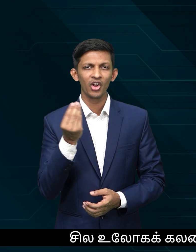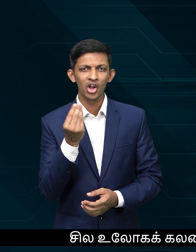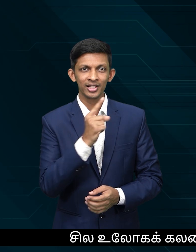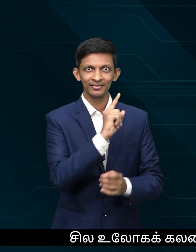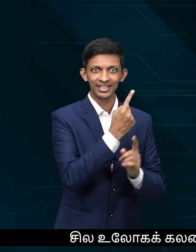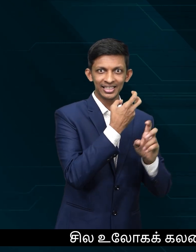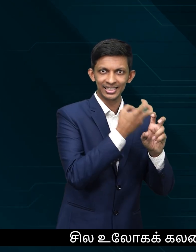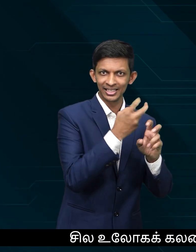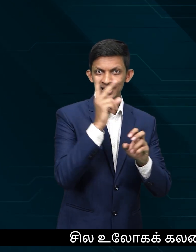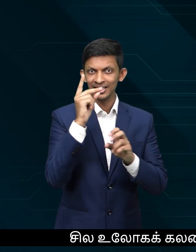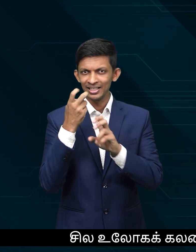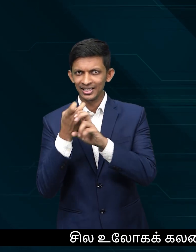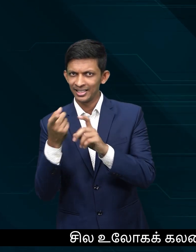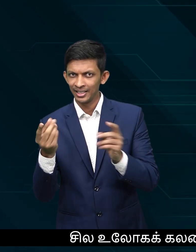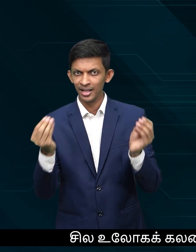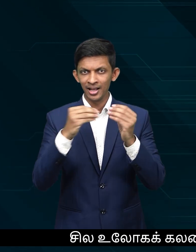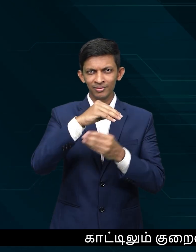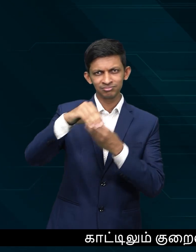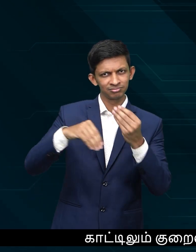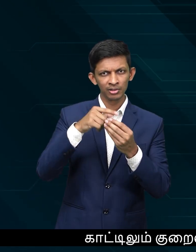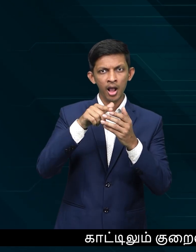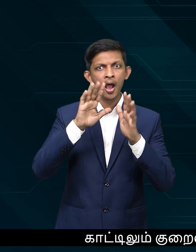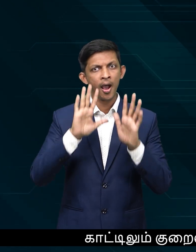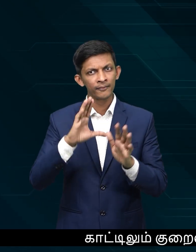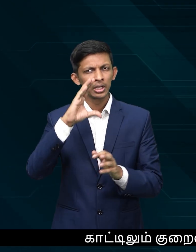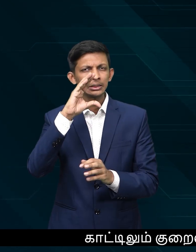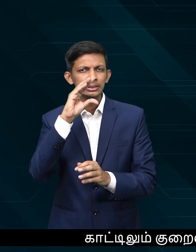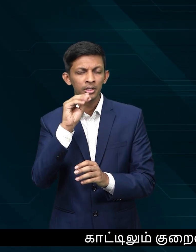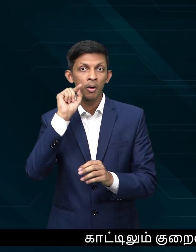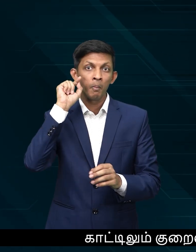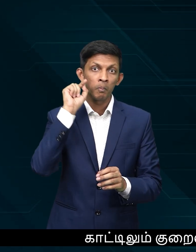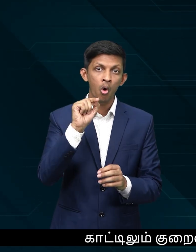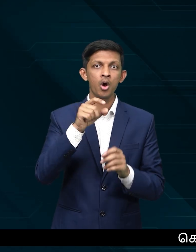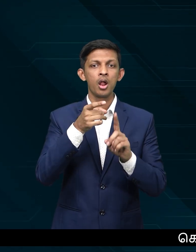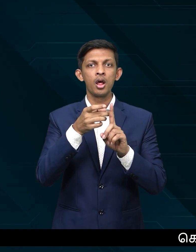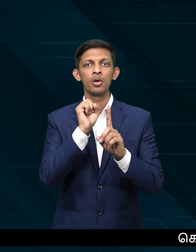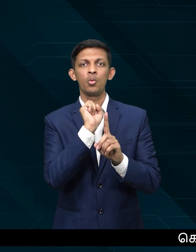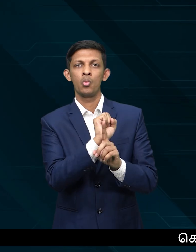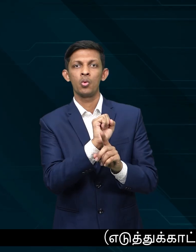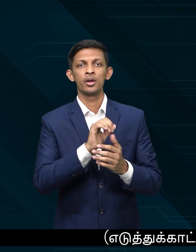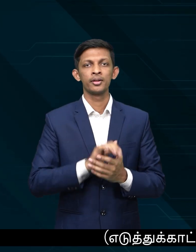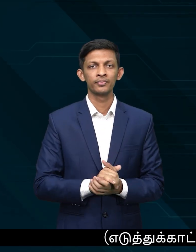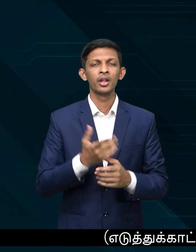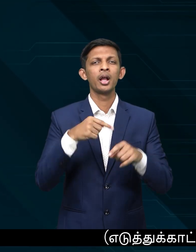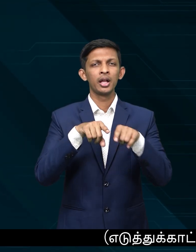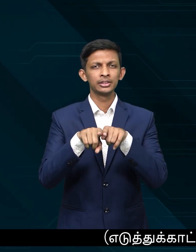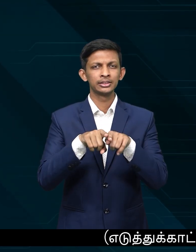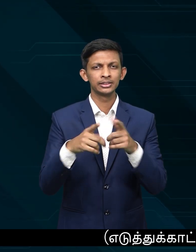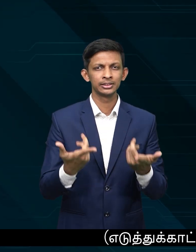உலோக கலவைகள் தூய உலோகங்களை காட்டிலும் குறைவான உருக்கும் புள்ளிகளை கொண்டுள்ளன. எடுத்துக்காட்டாக